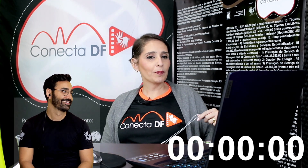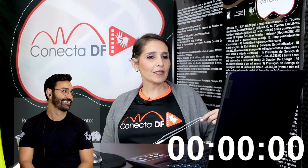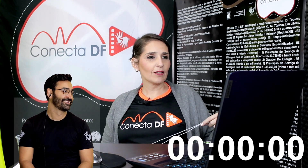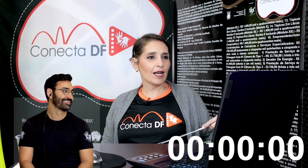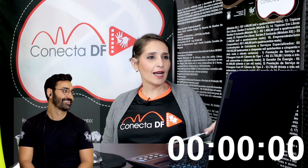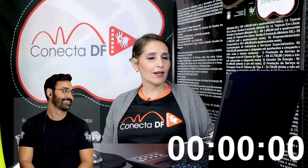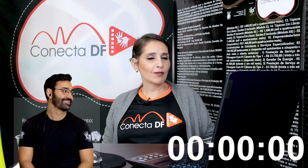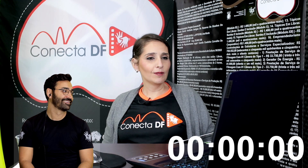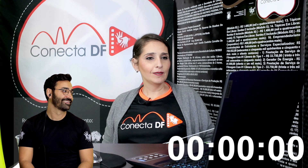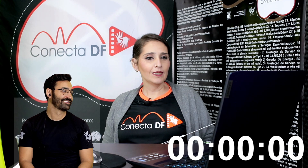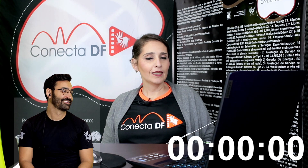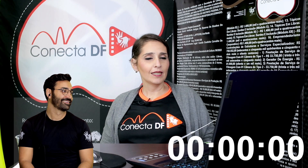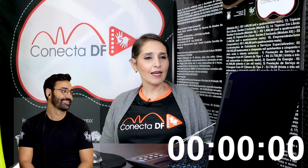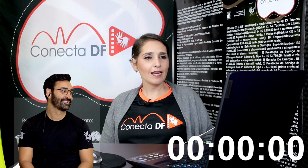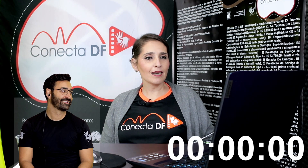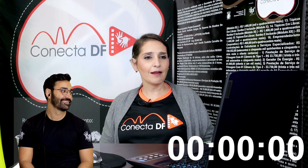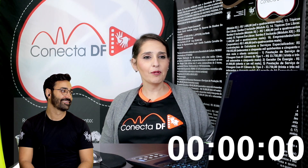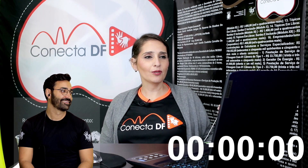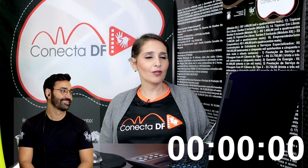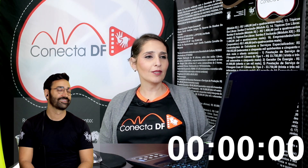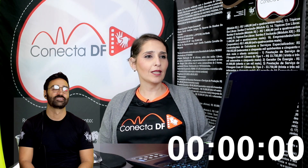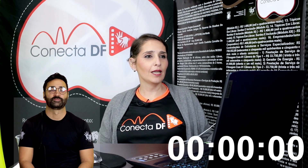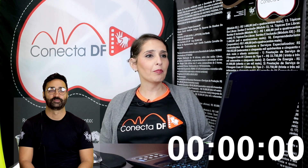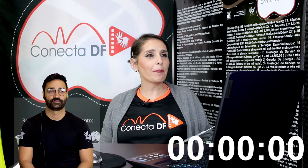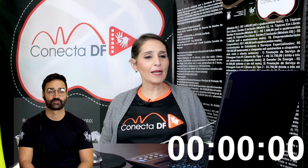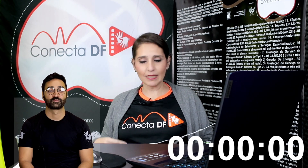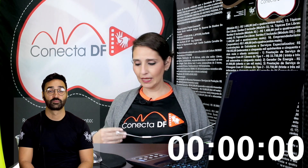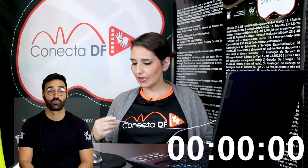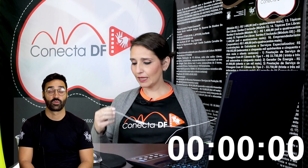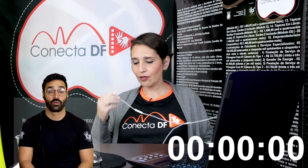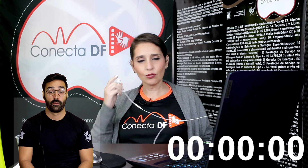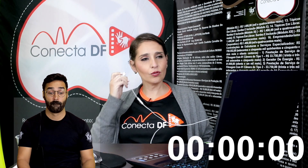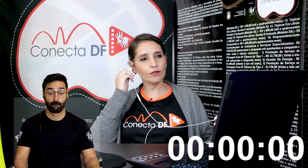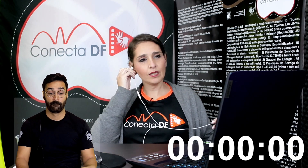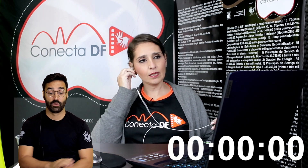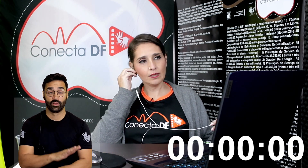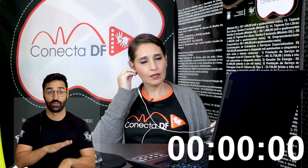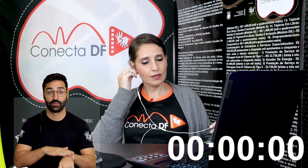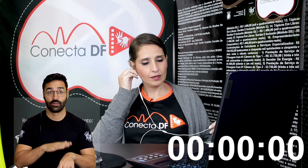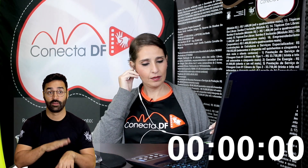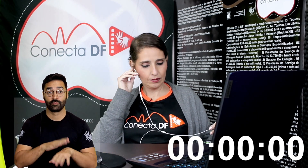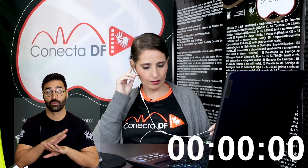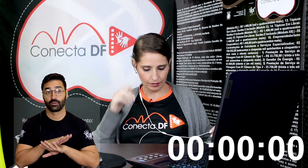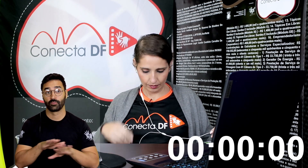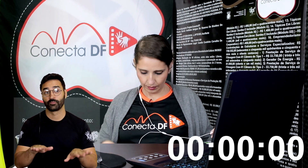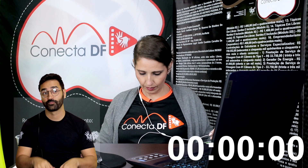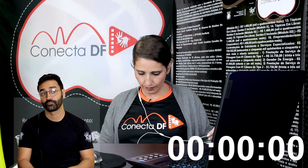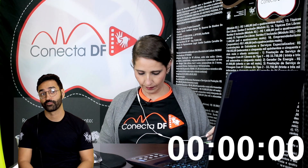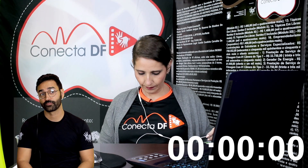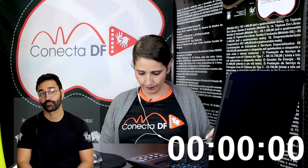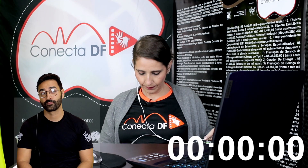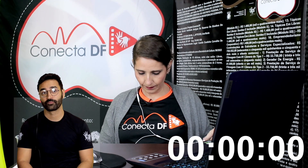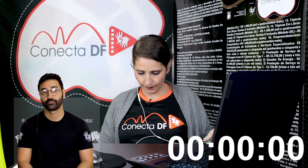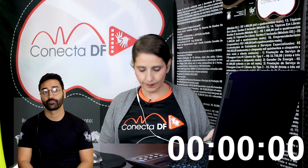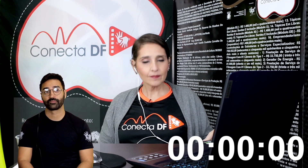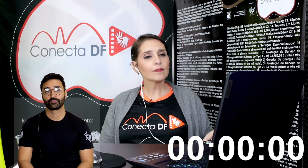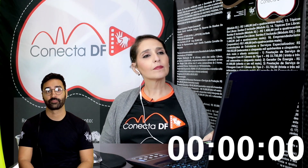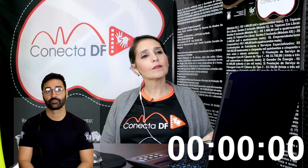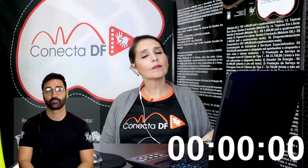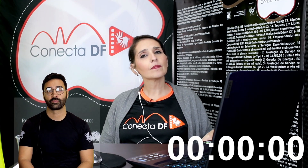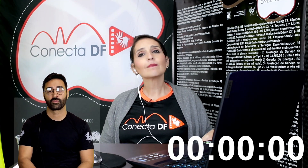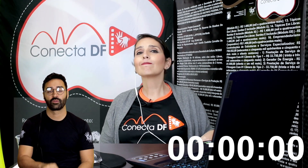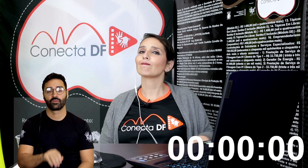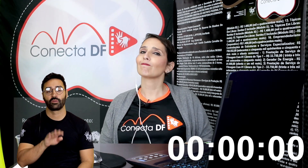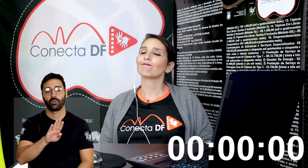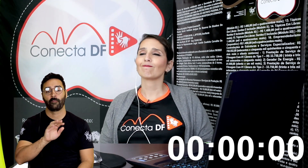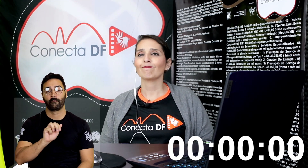Pronto, pessoal. Acabou o nosso tempo. Aparecida, tá com dúvida? É, sinal de baião